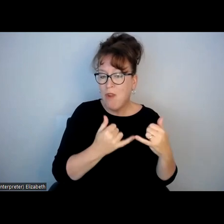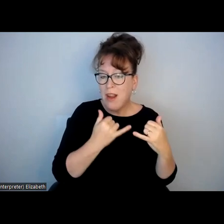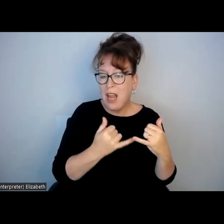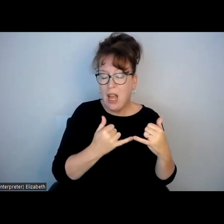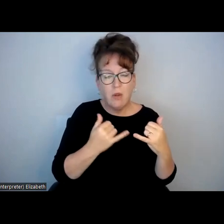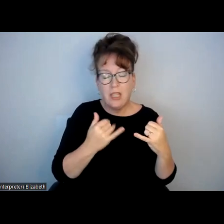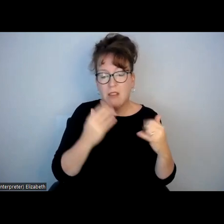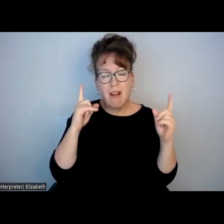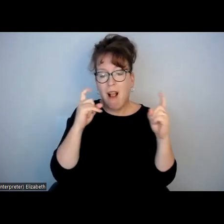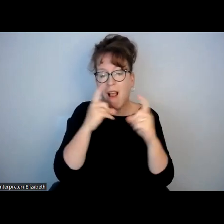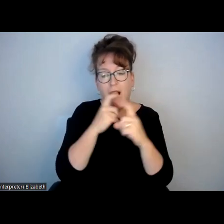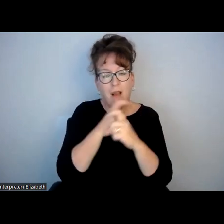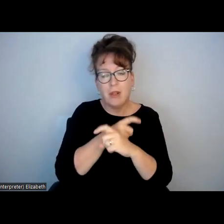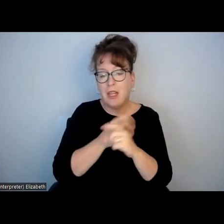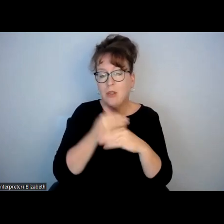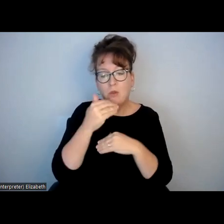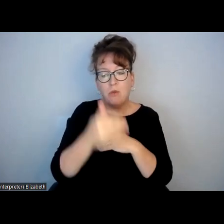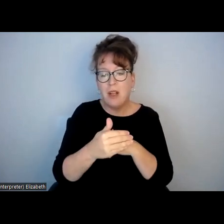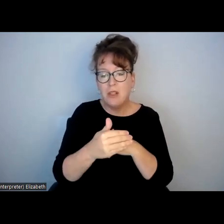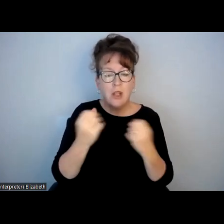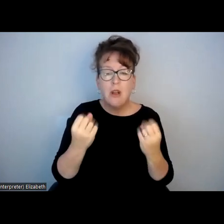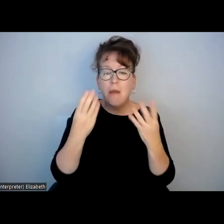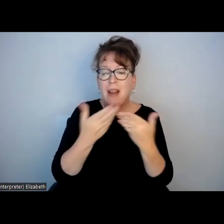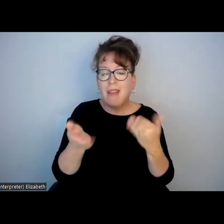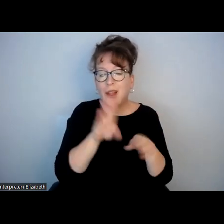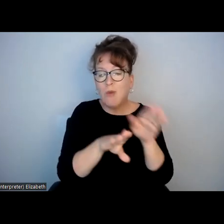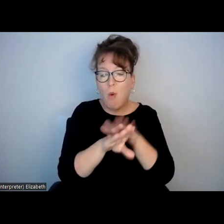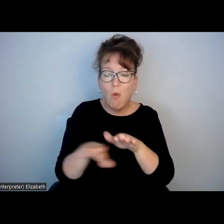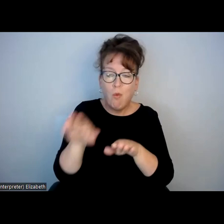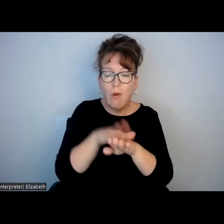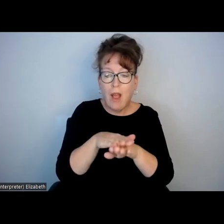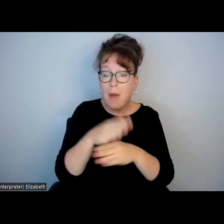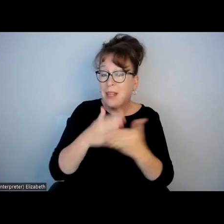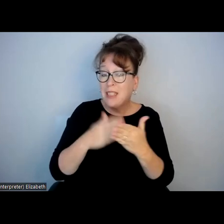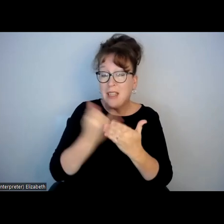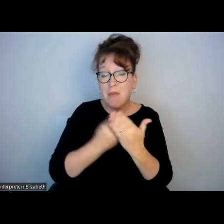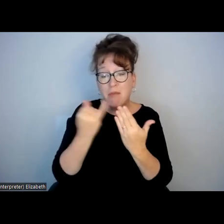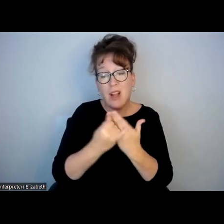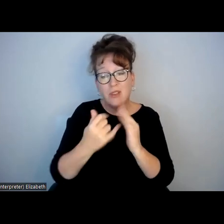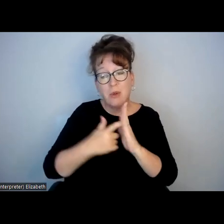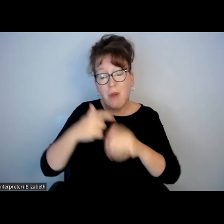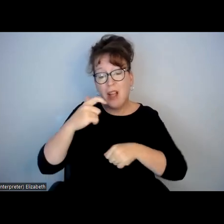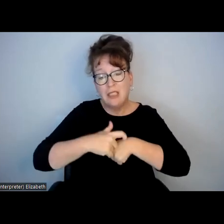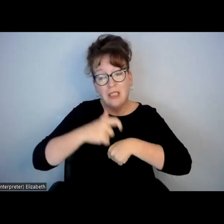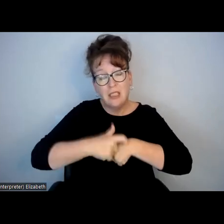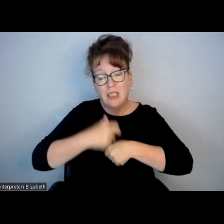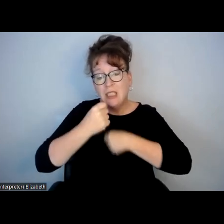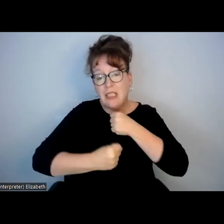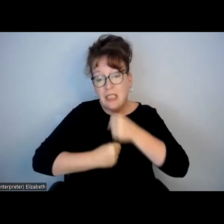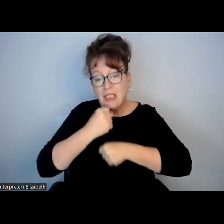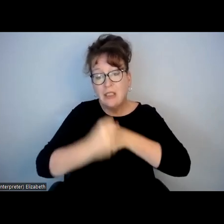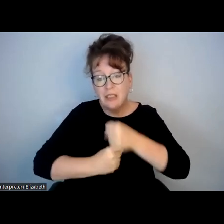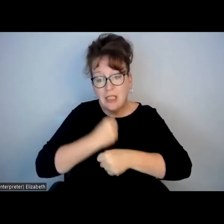esos eh Hay mucho que se estar eh intercalando unos